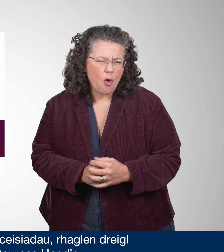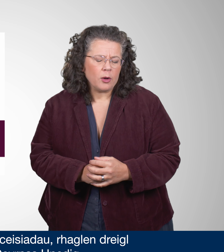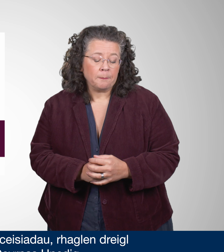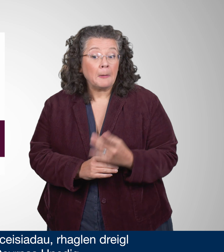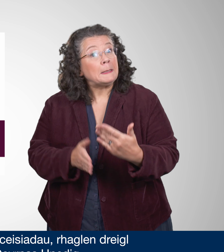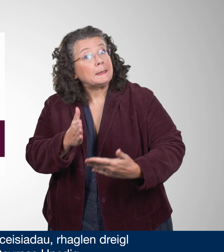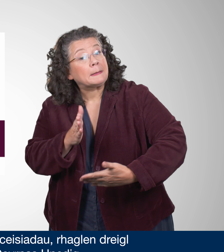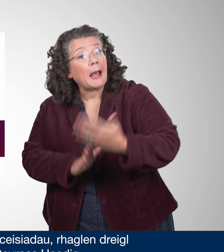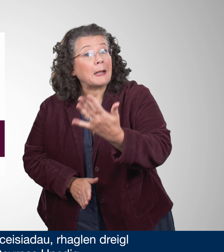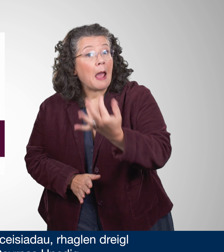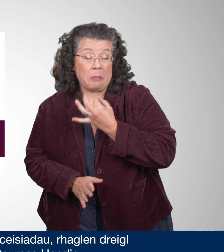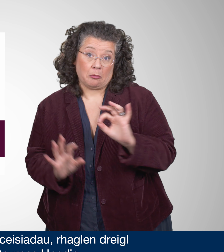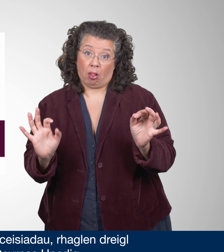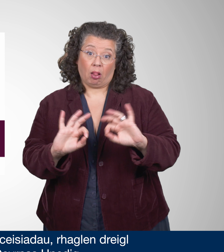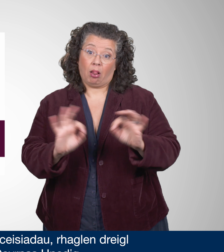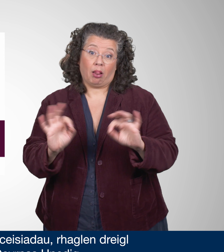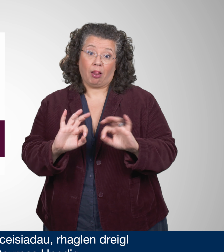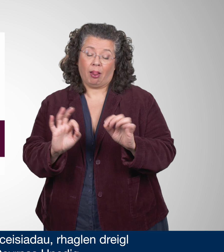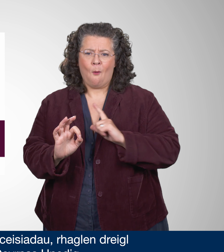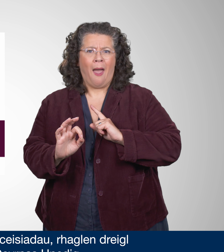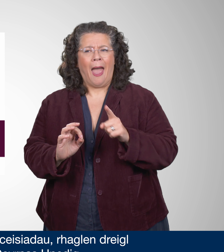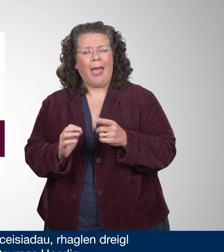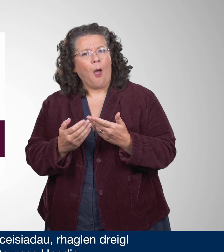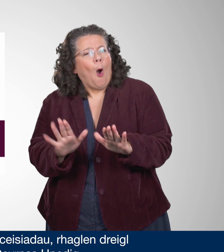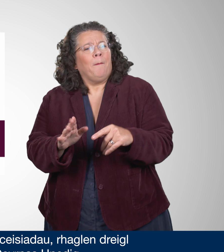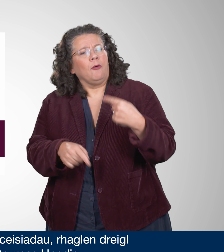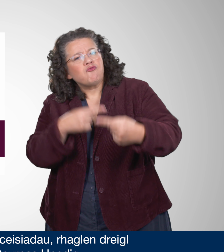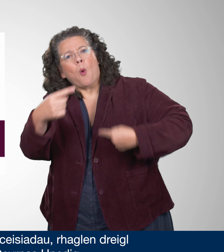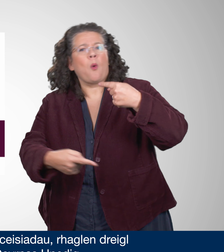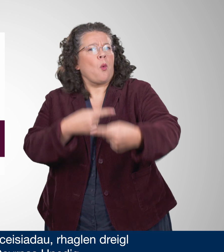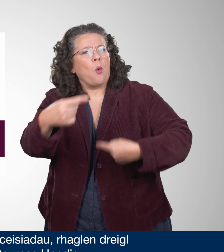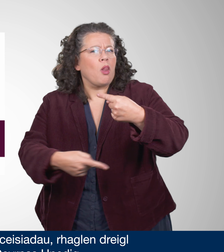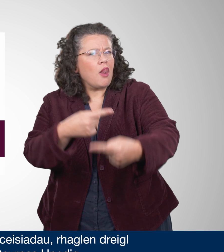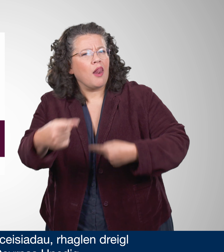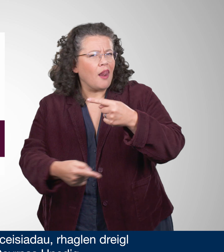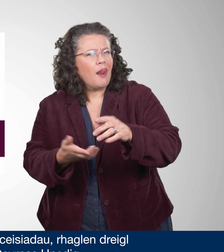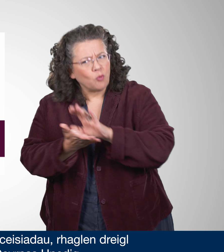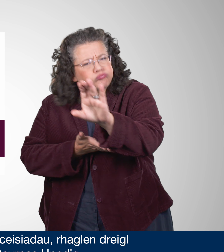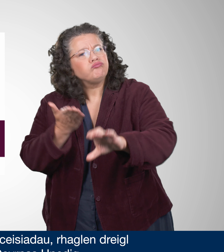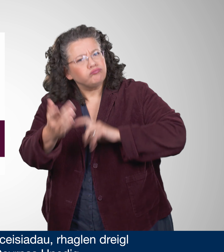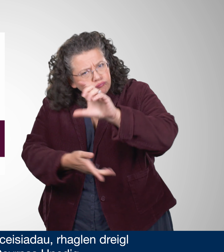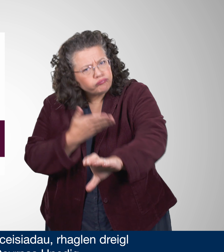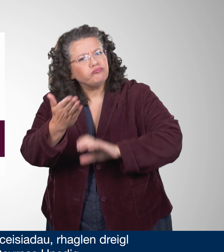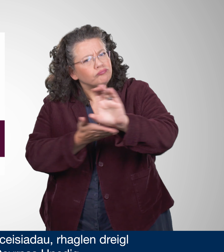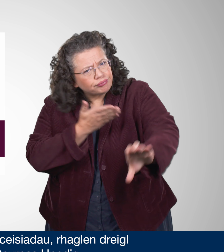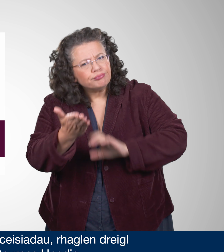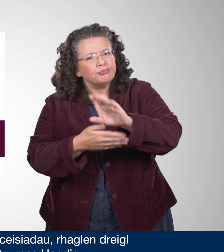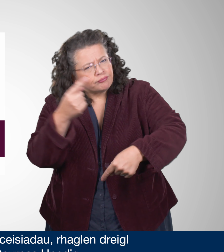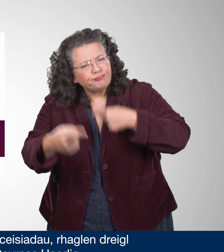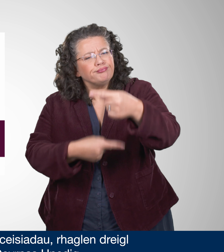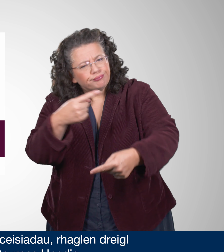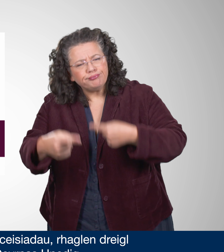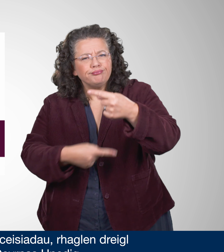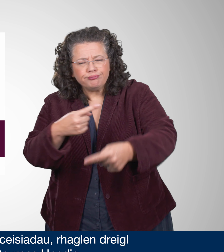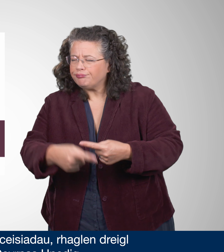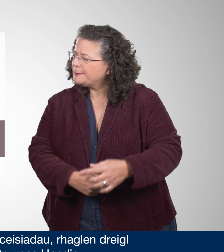Nid oes dyddiad cau ar gyfer ceisiadau. Rhaglen dreigl agored yw Cronfa'r Deyrnas Unedig.